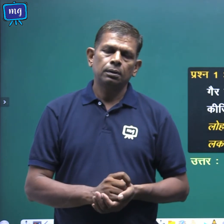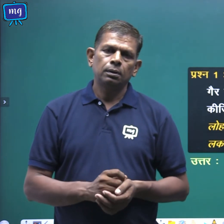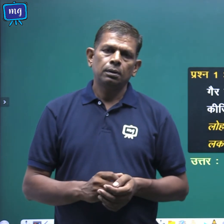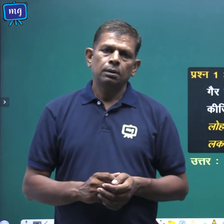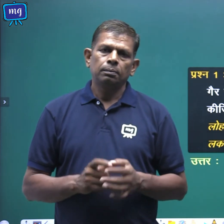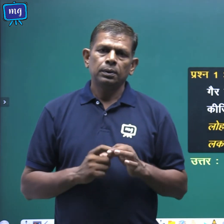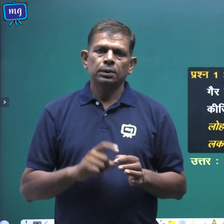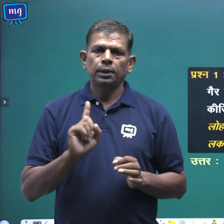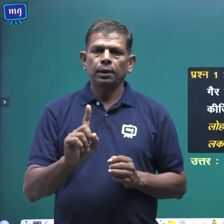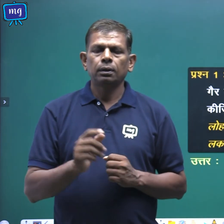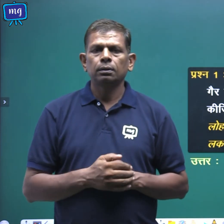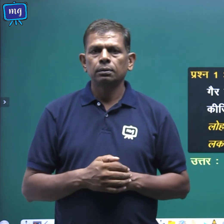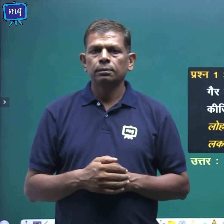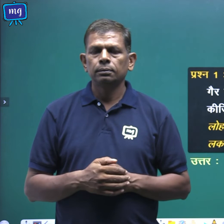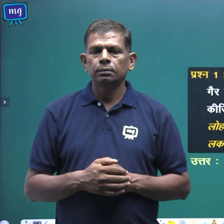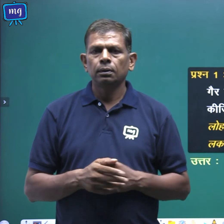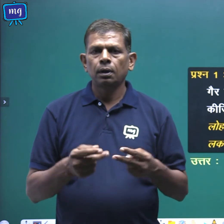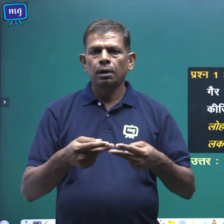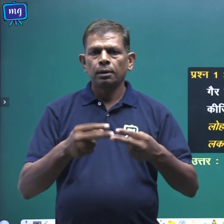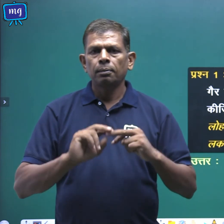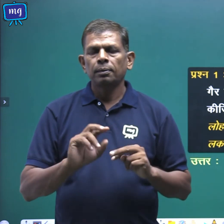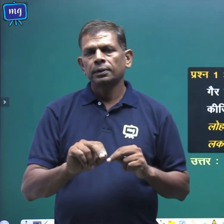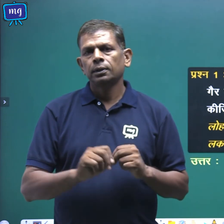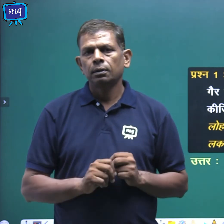प्रश्न 1, निम्न में से